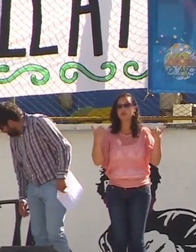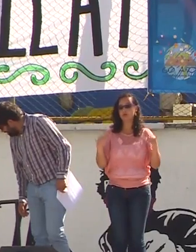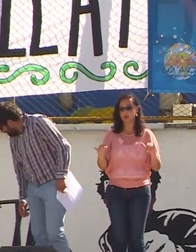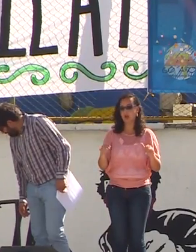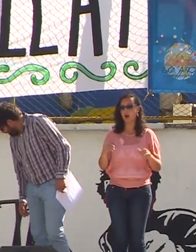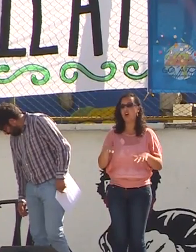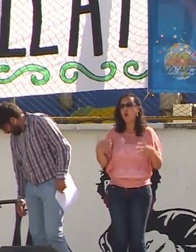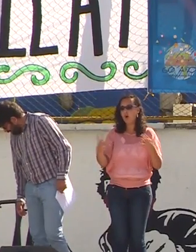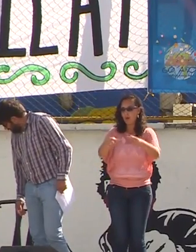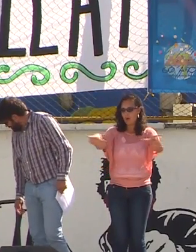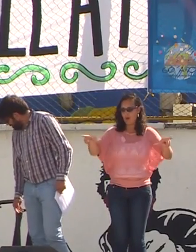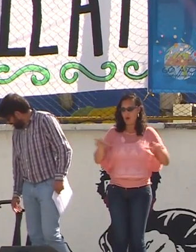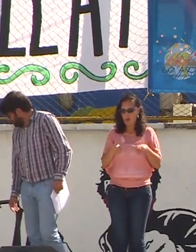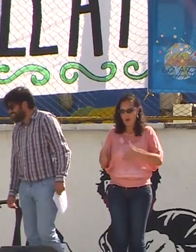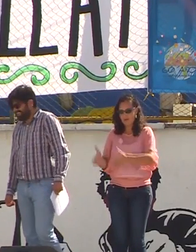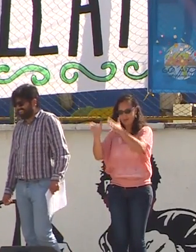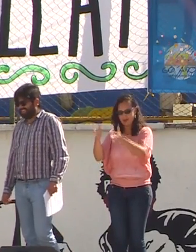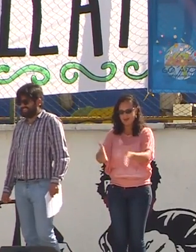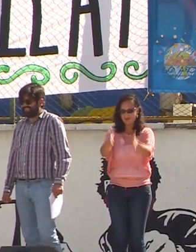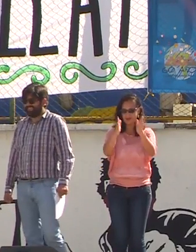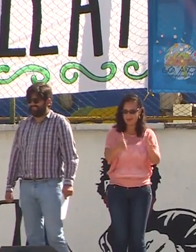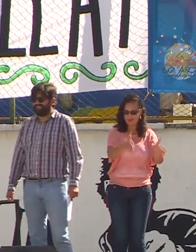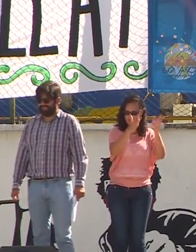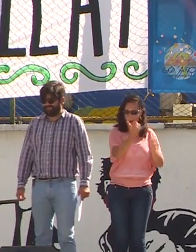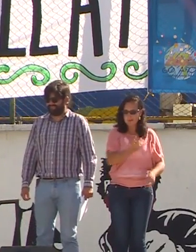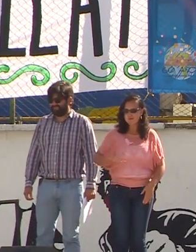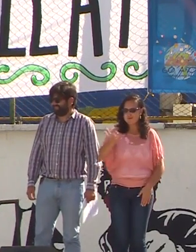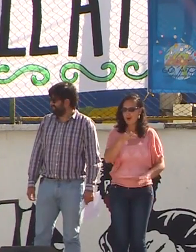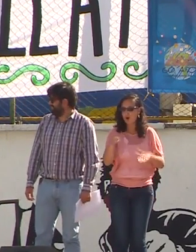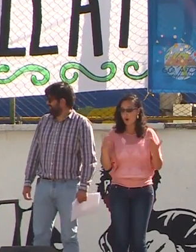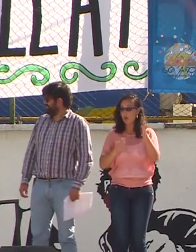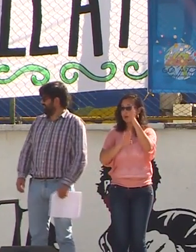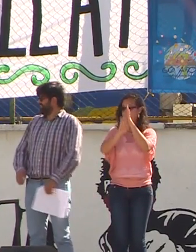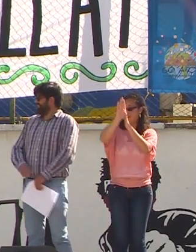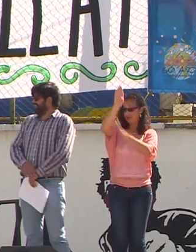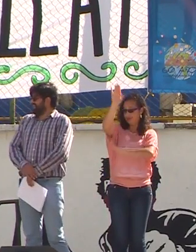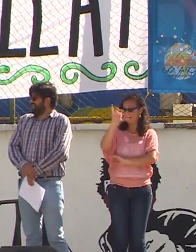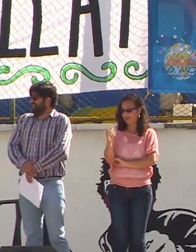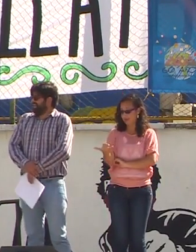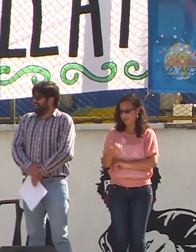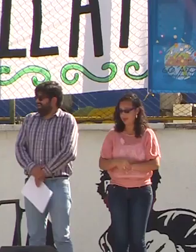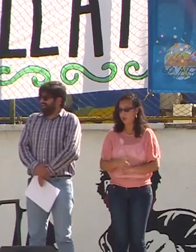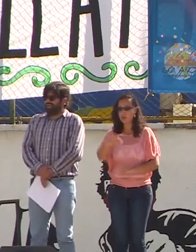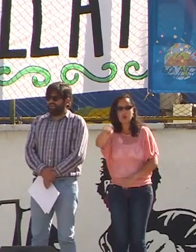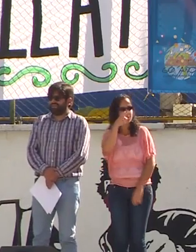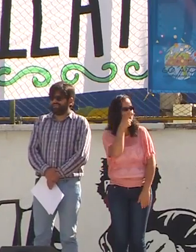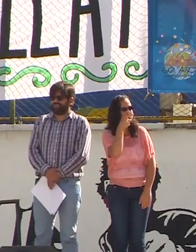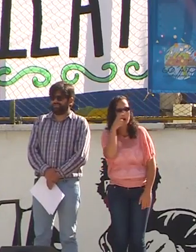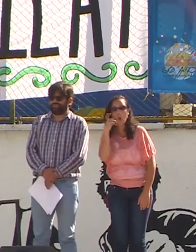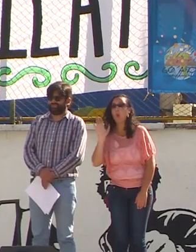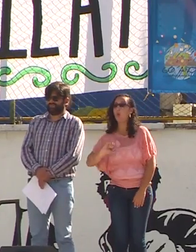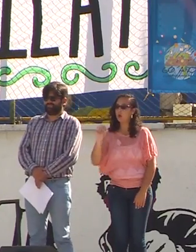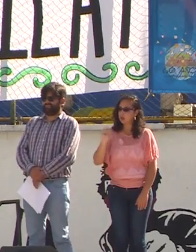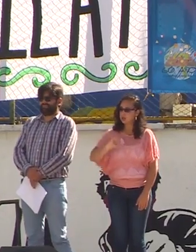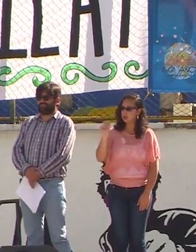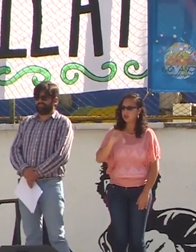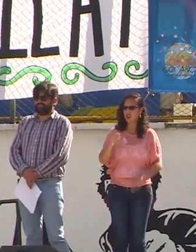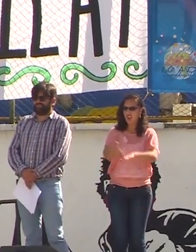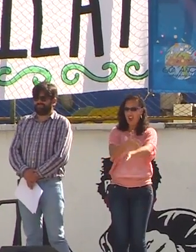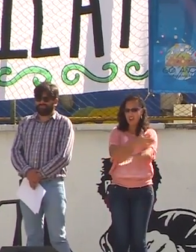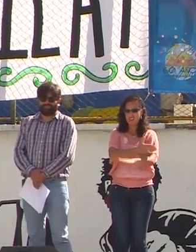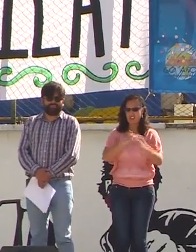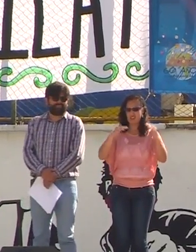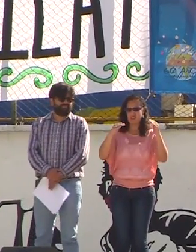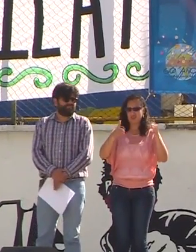año. La universidad es otra. La recibimos